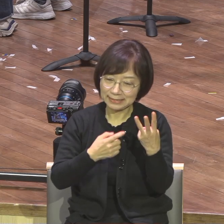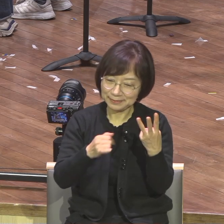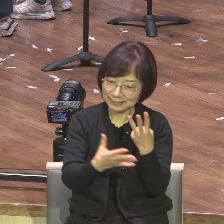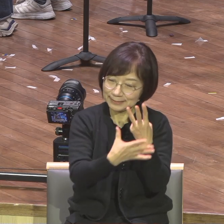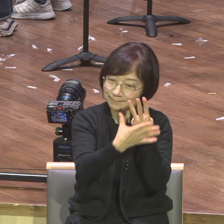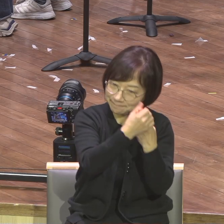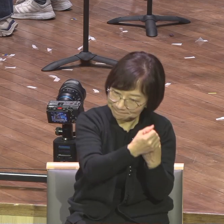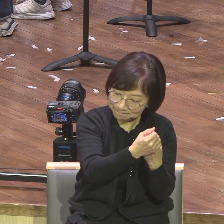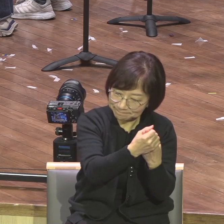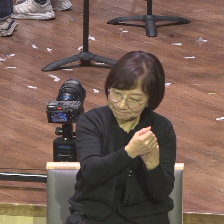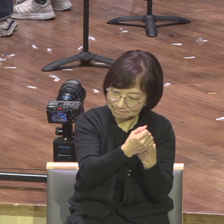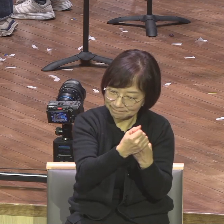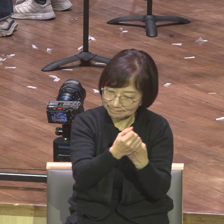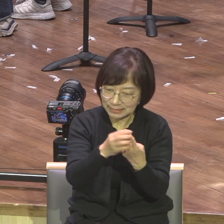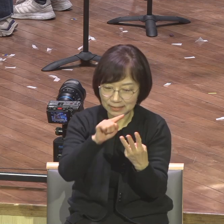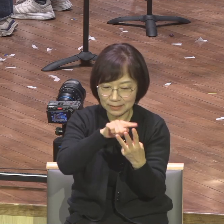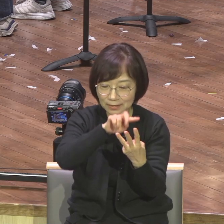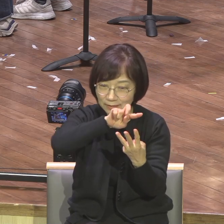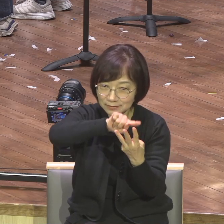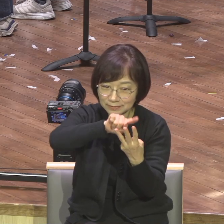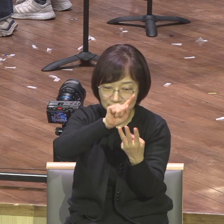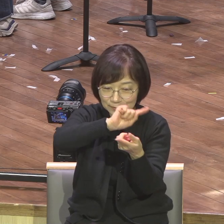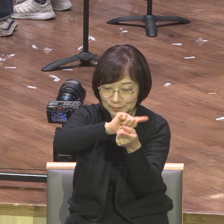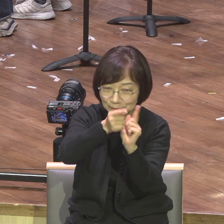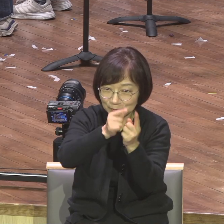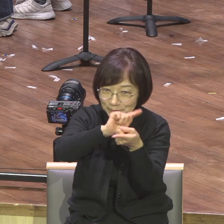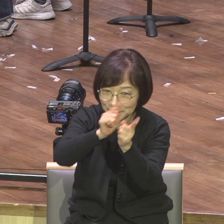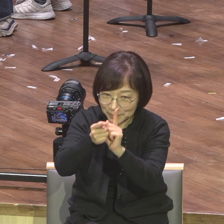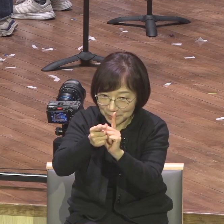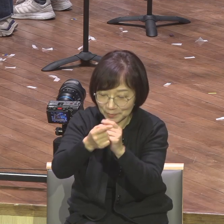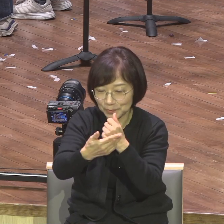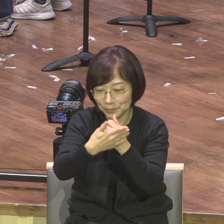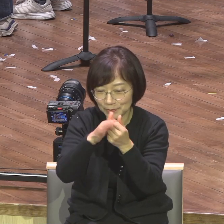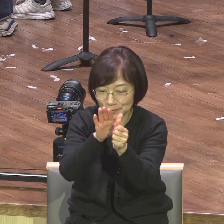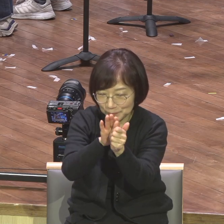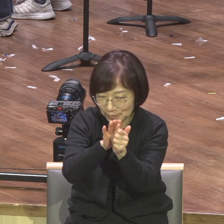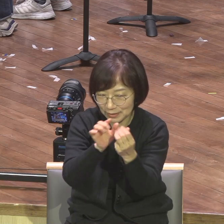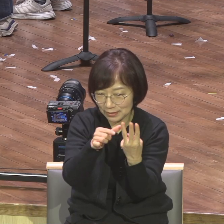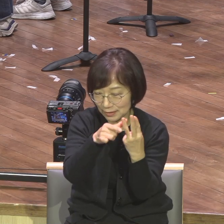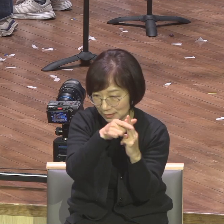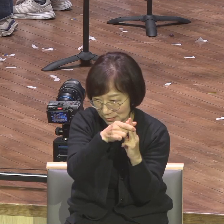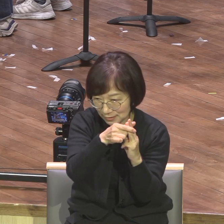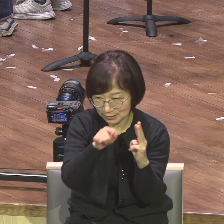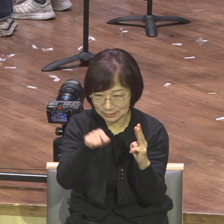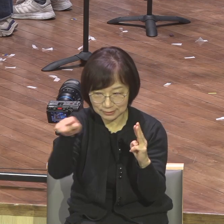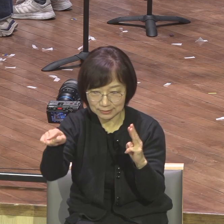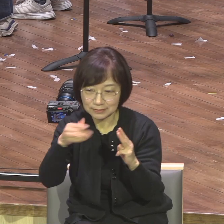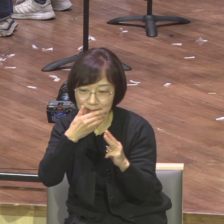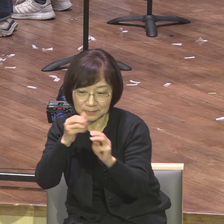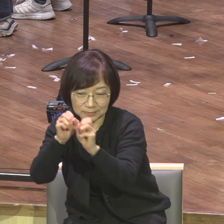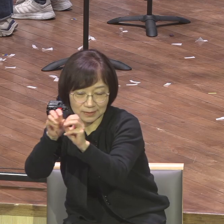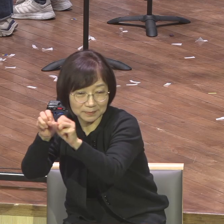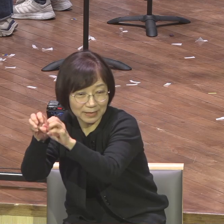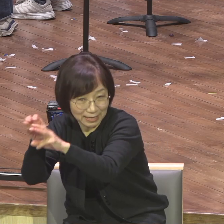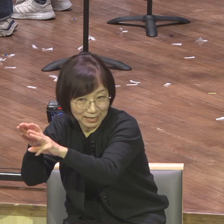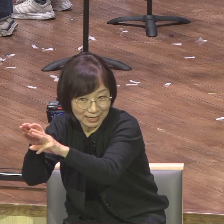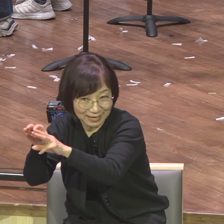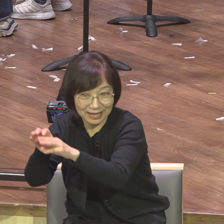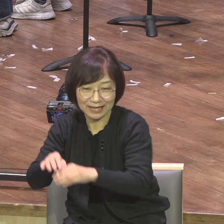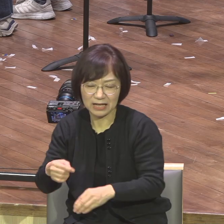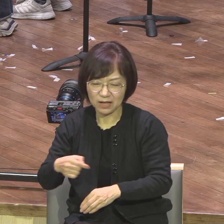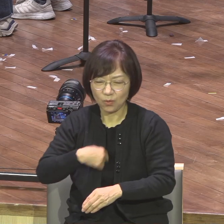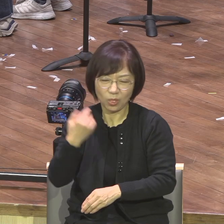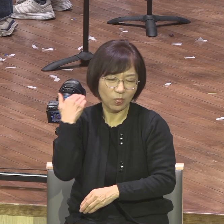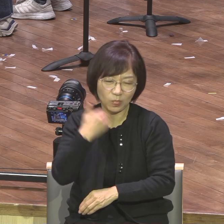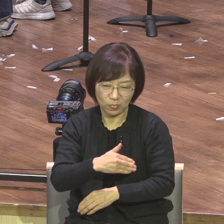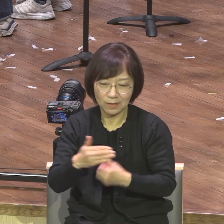사람들에게 생명을 전하라고 이 성탄의 기쁨을 전하라고 3일조라는 사실을 교회에서 만들었으니 내가 일만큼은